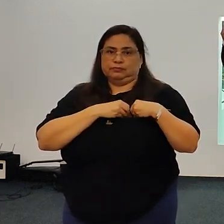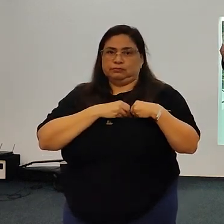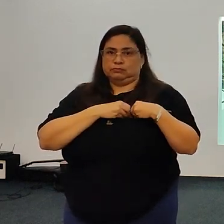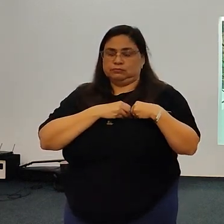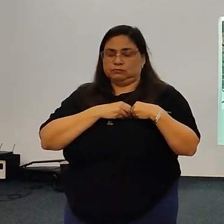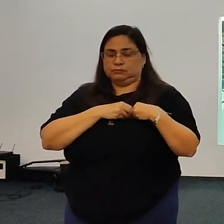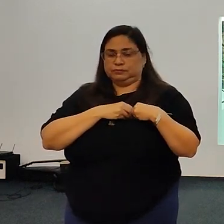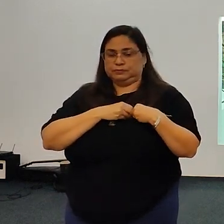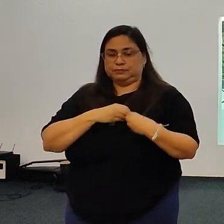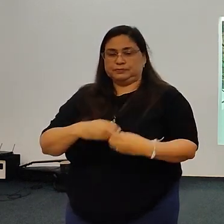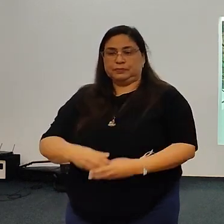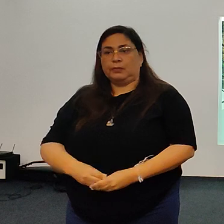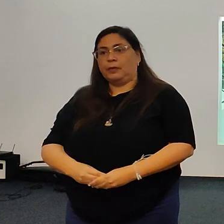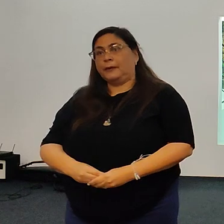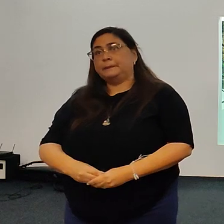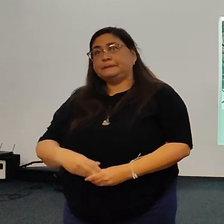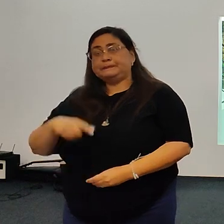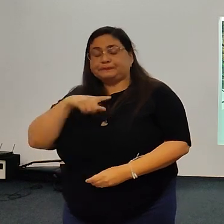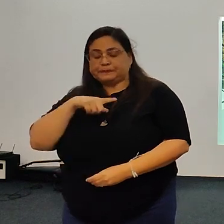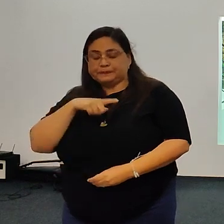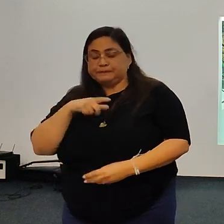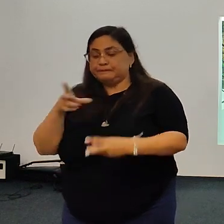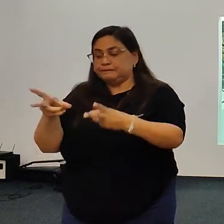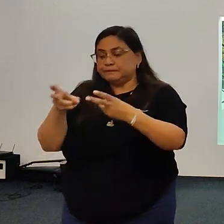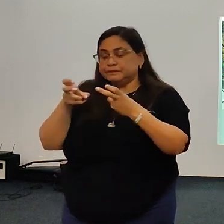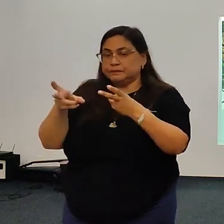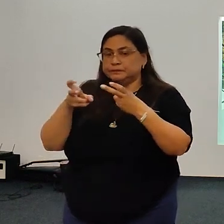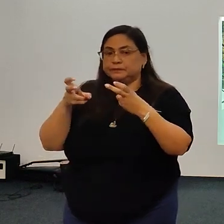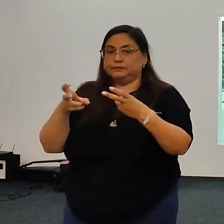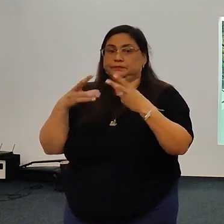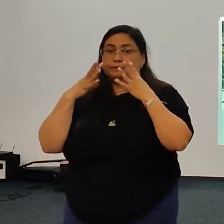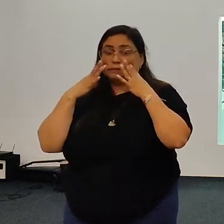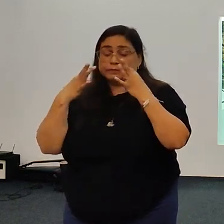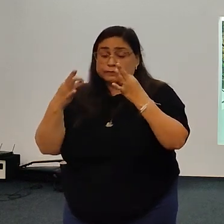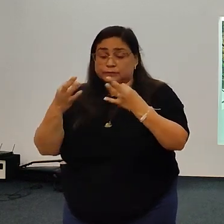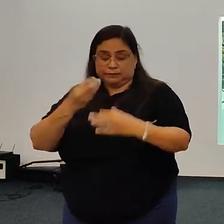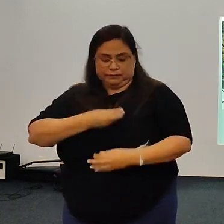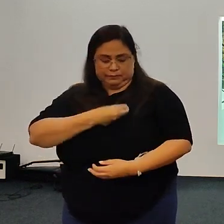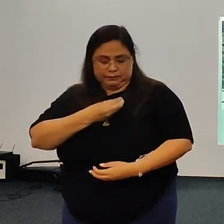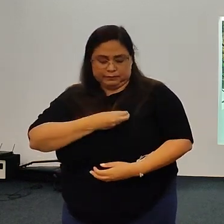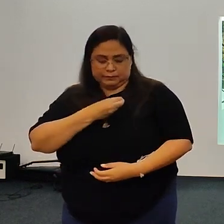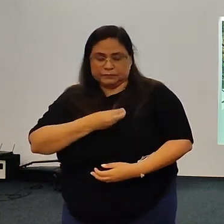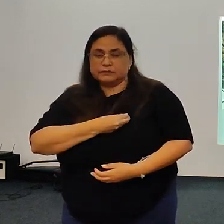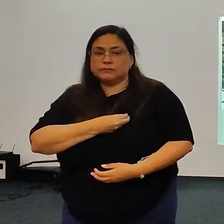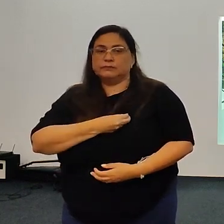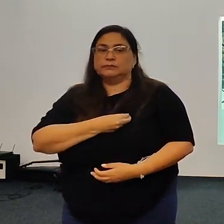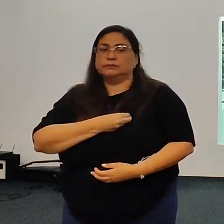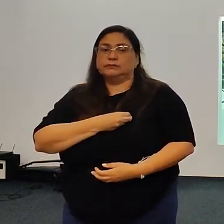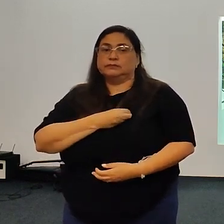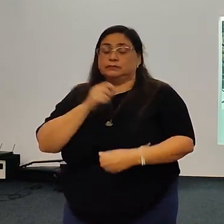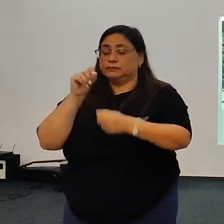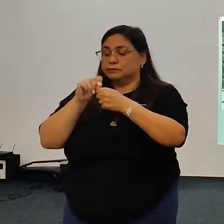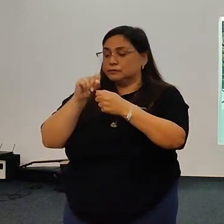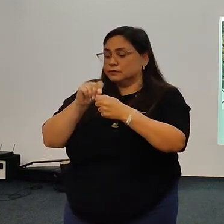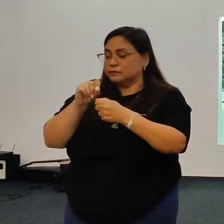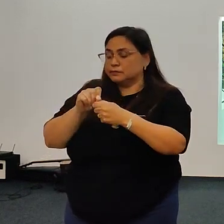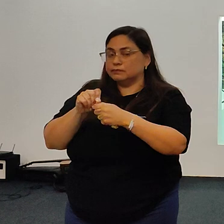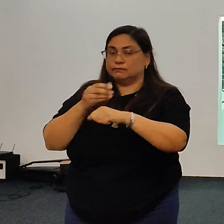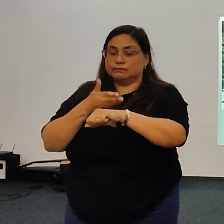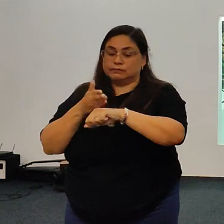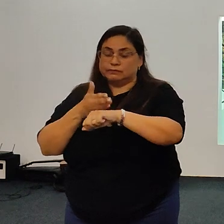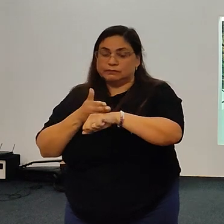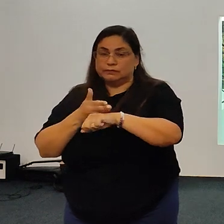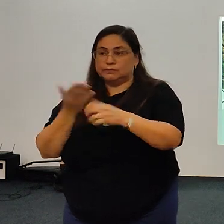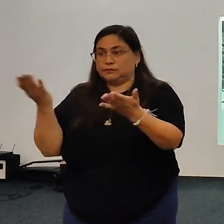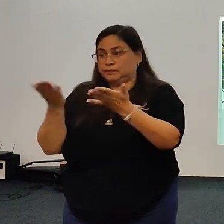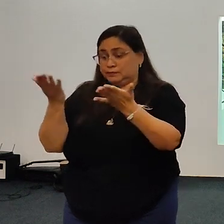simples assim. Temos que prestar atenção da forma com que nós vivemos, com o que nós fazemos. Hoje pela manhã